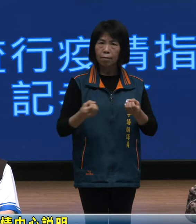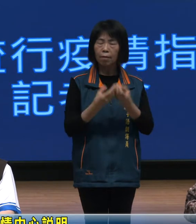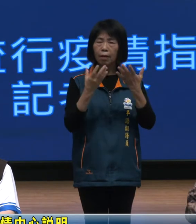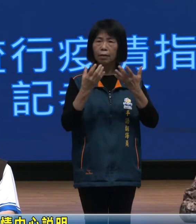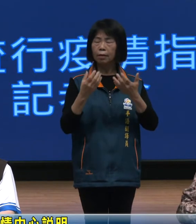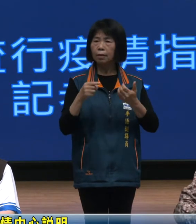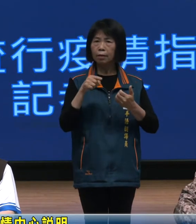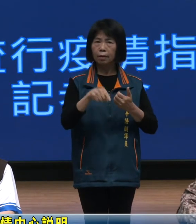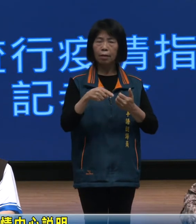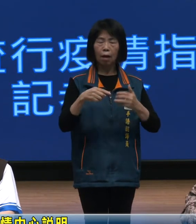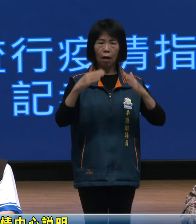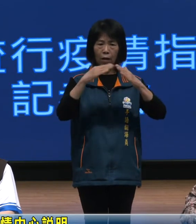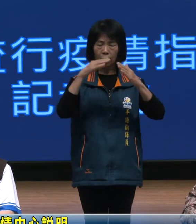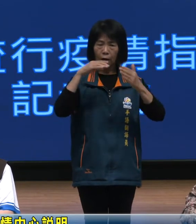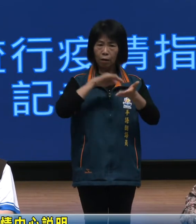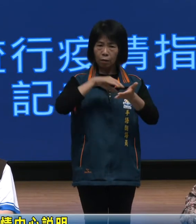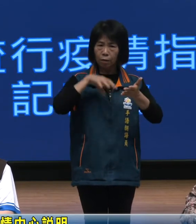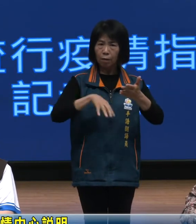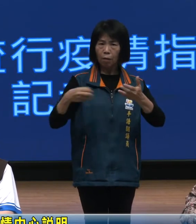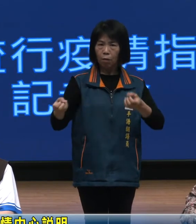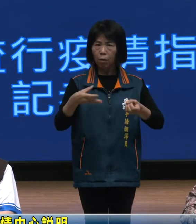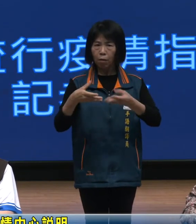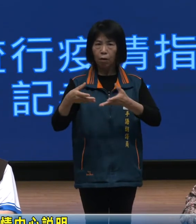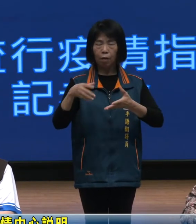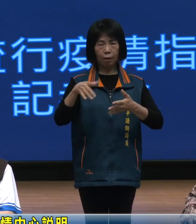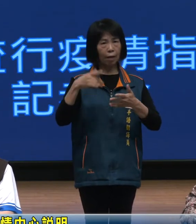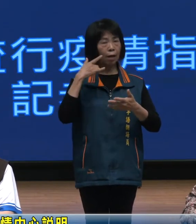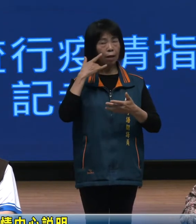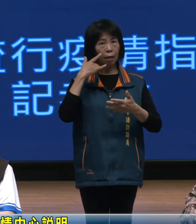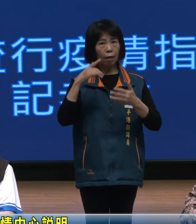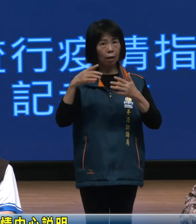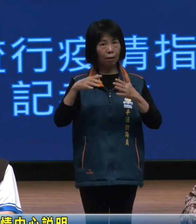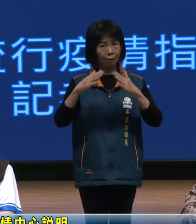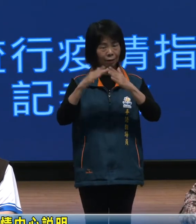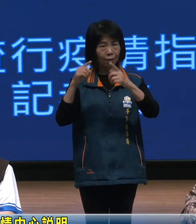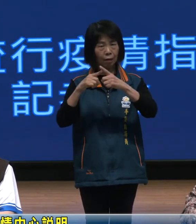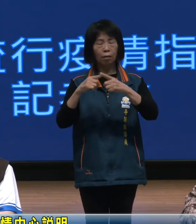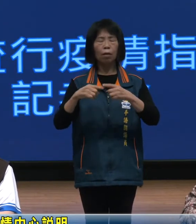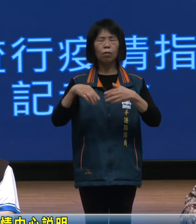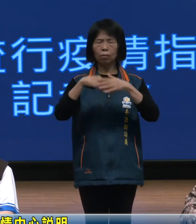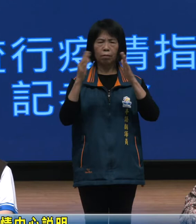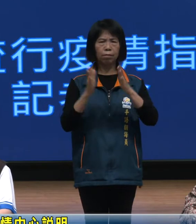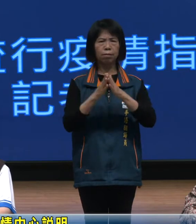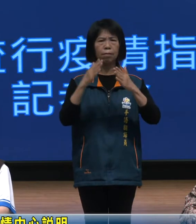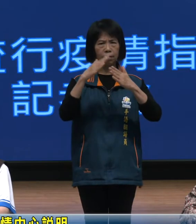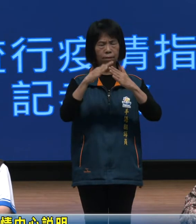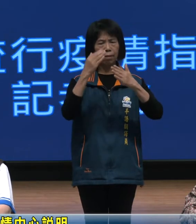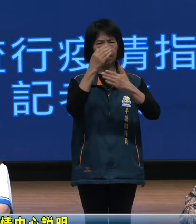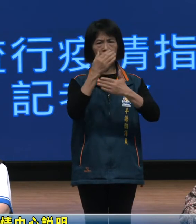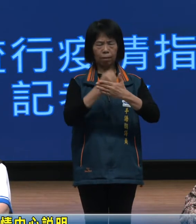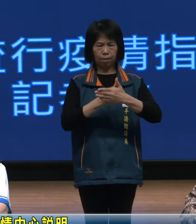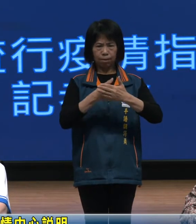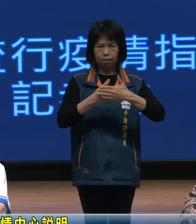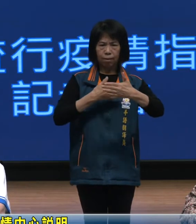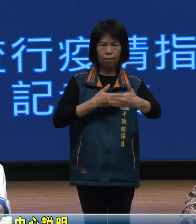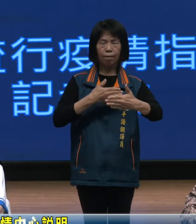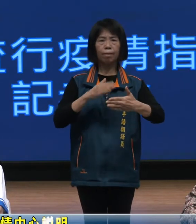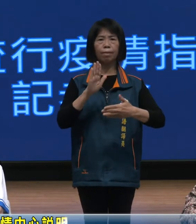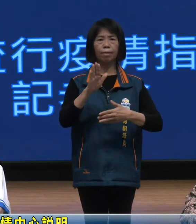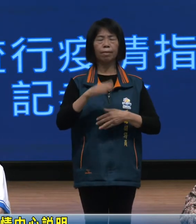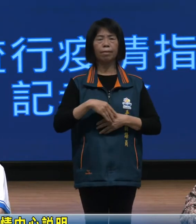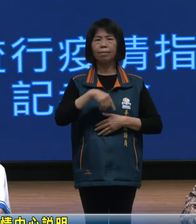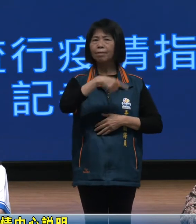个院内感染之后，其实在家人部分已经是居隔的对象了，已经是居隔的对象，所以这个部